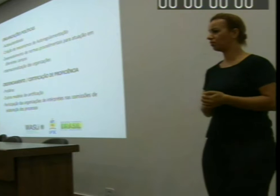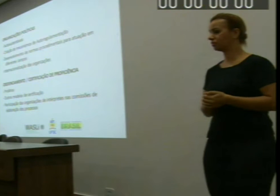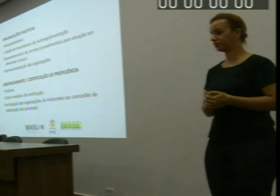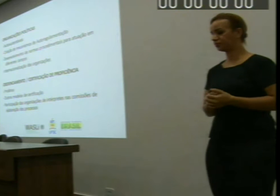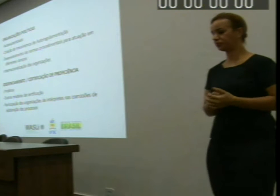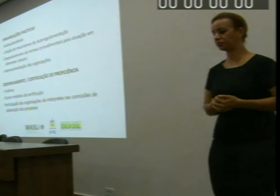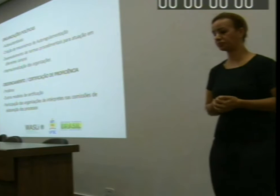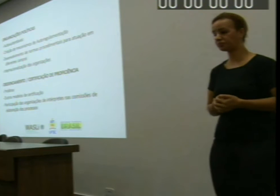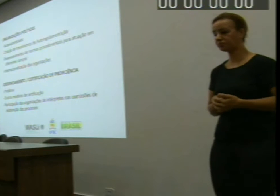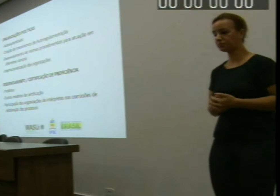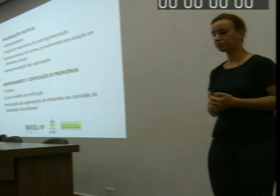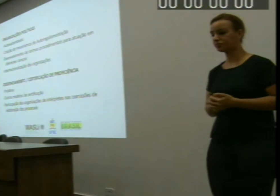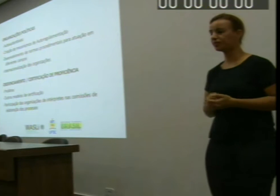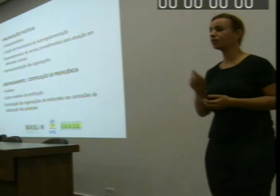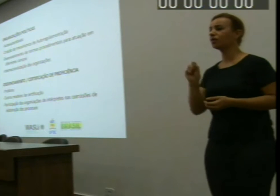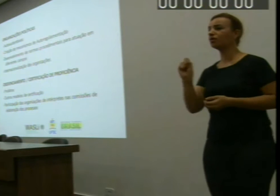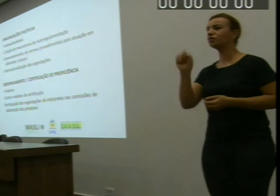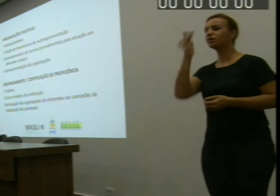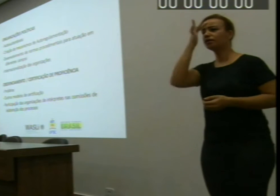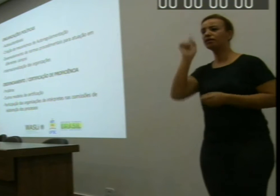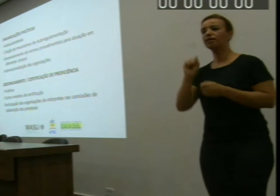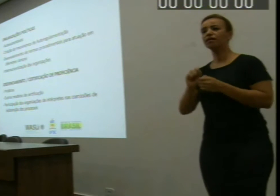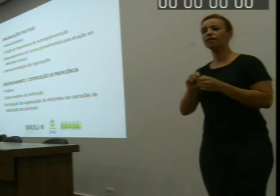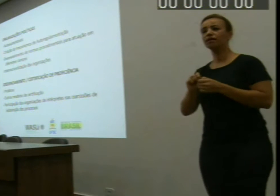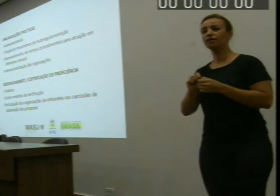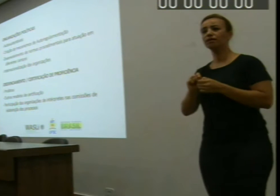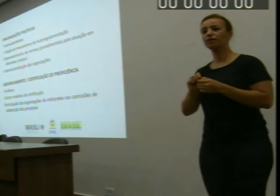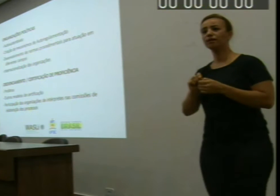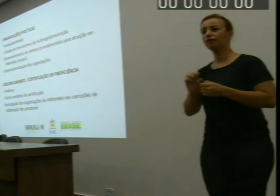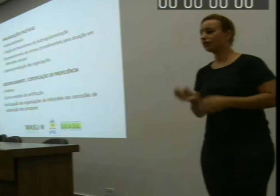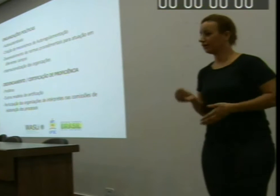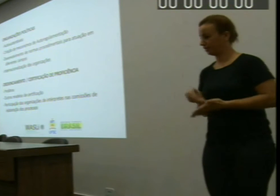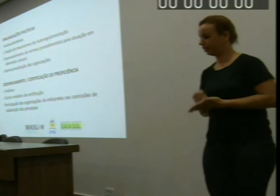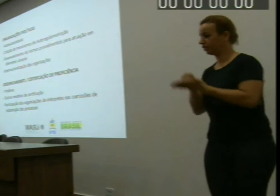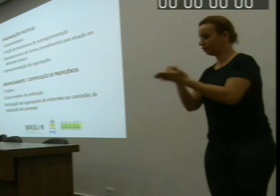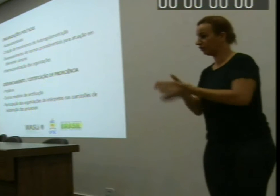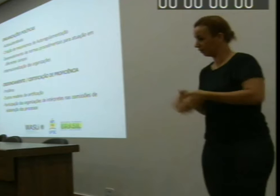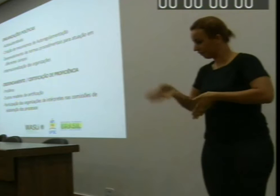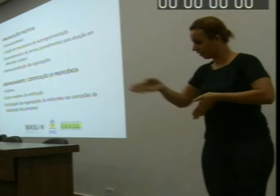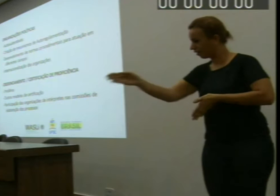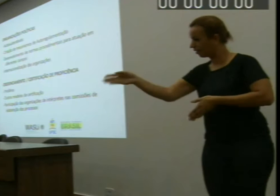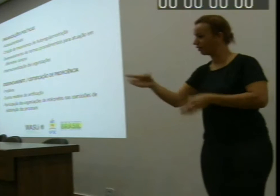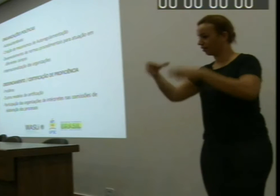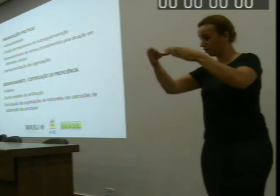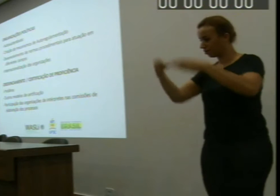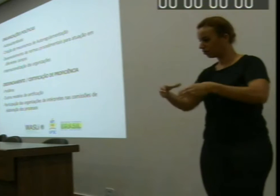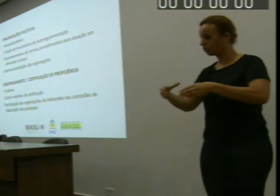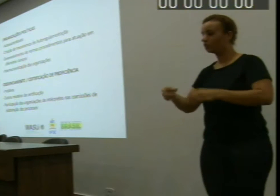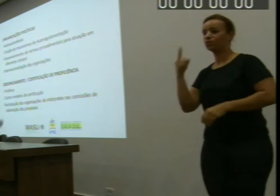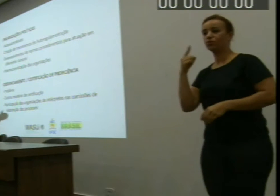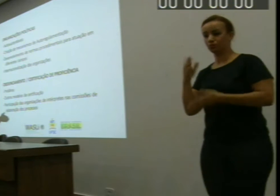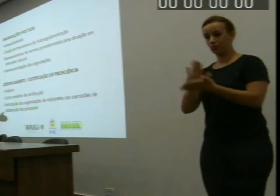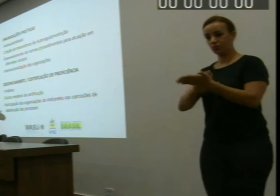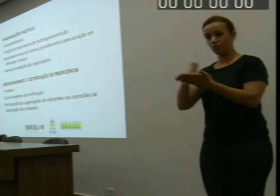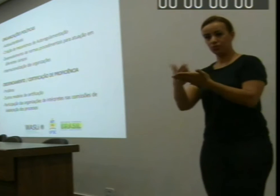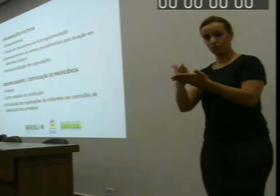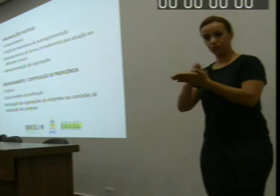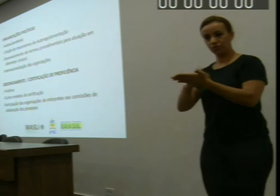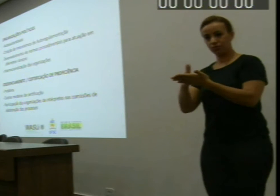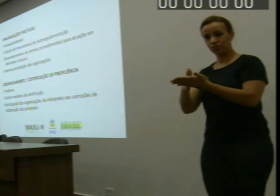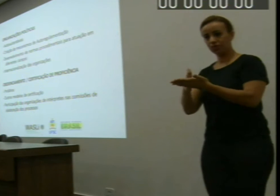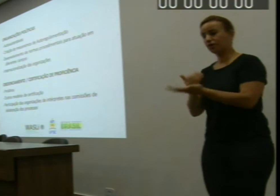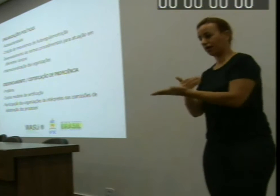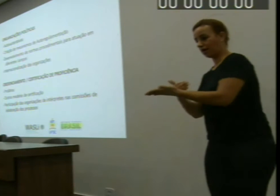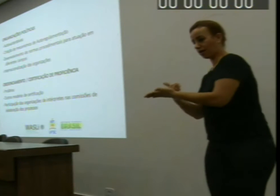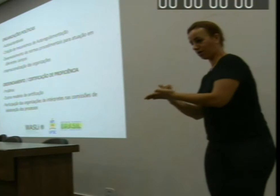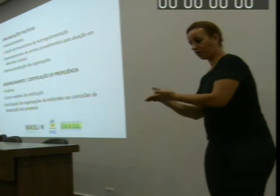Procon que que ele tem que fazer fazer encaminhar pro intérprete da central então é onde começa um trabalho e termina